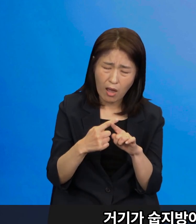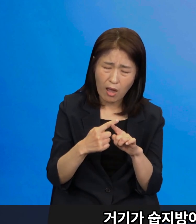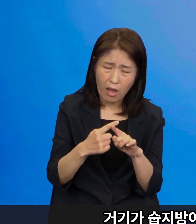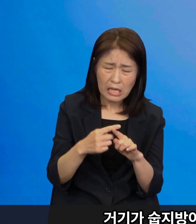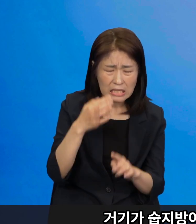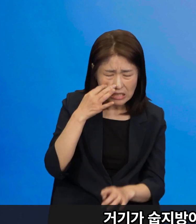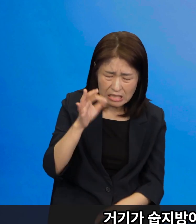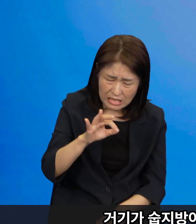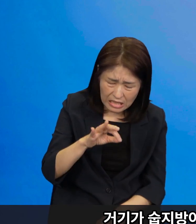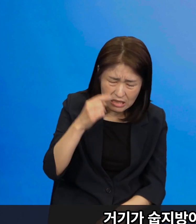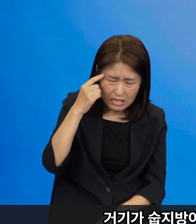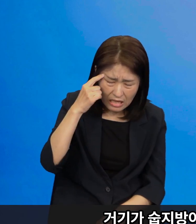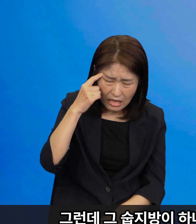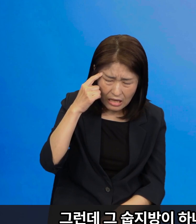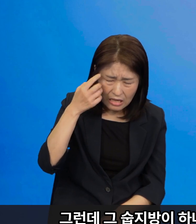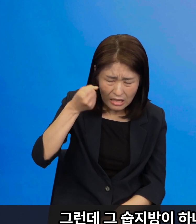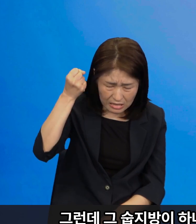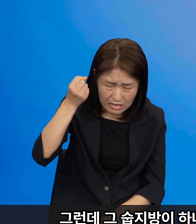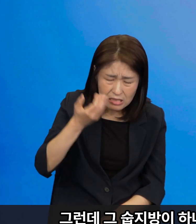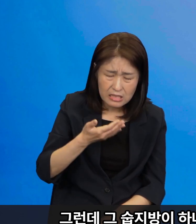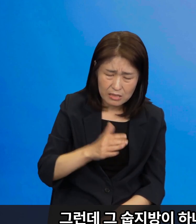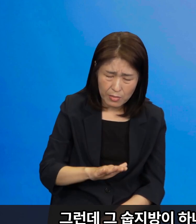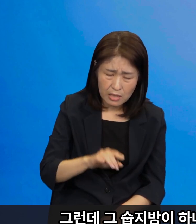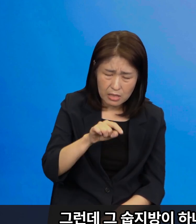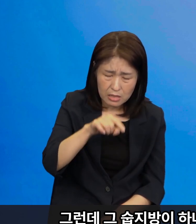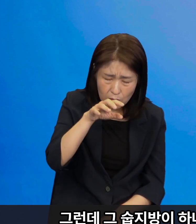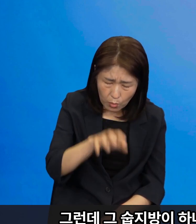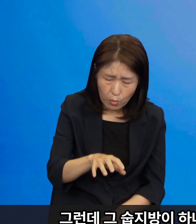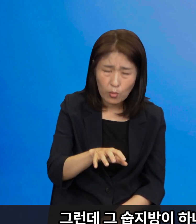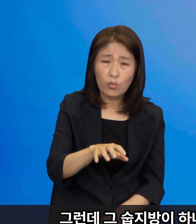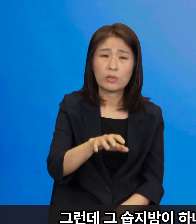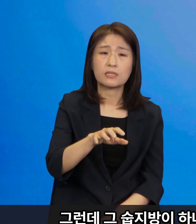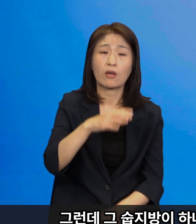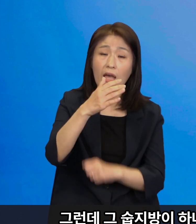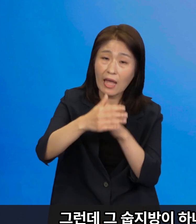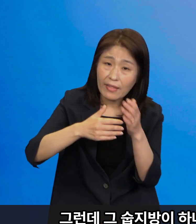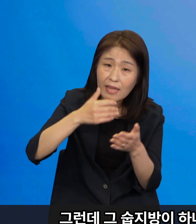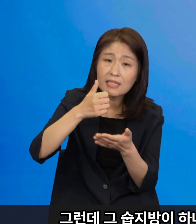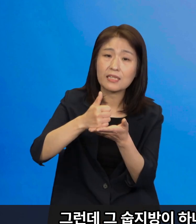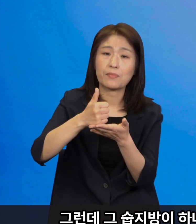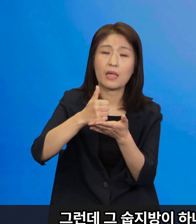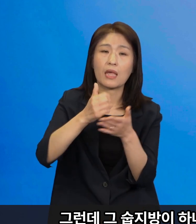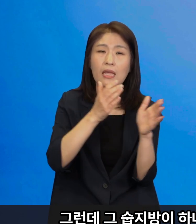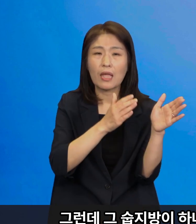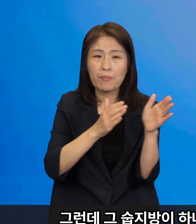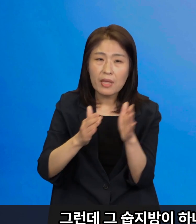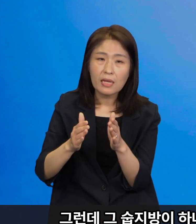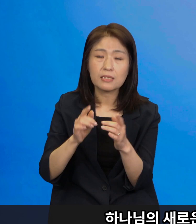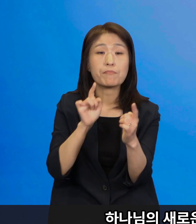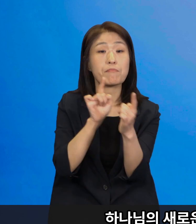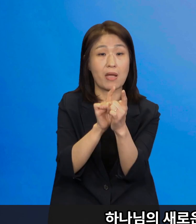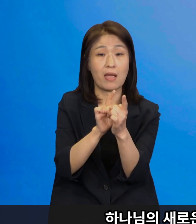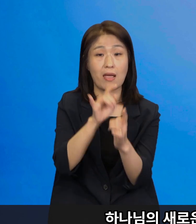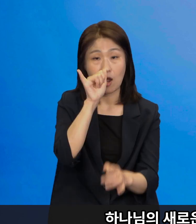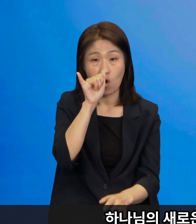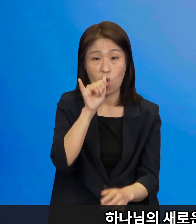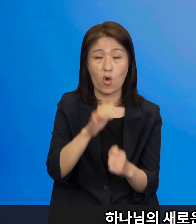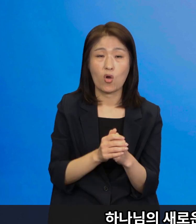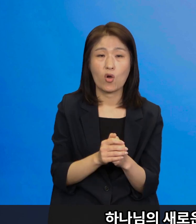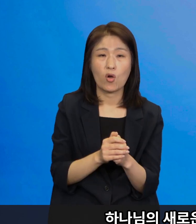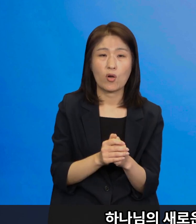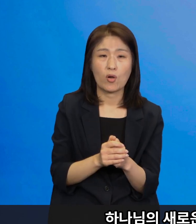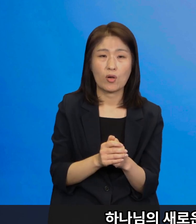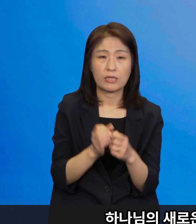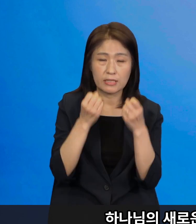없는 곳이죠. 그런데 그 숲지방이 하나님의 예비하신 만남이 있는 것이고 하나님의 새로운 기회의